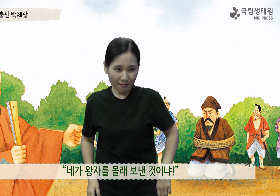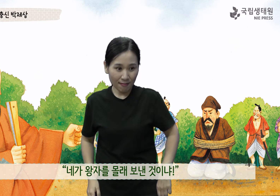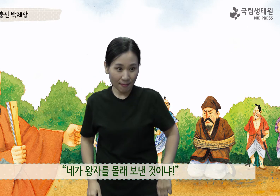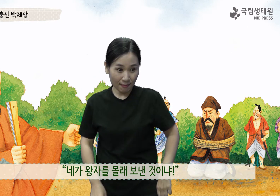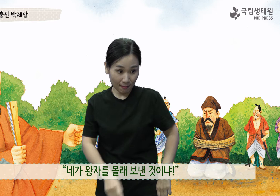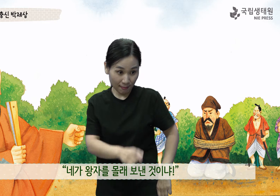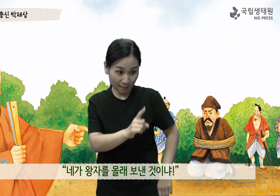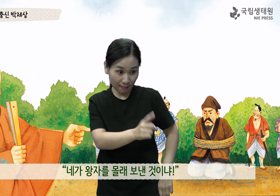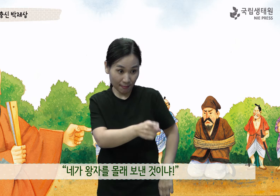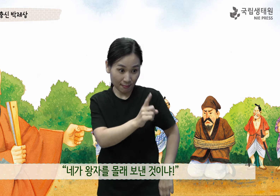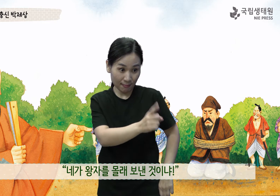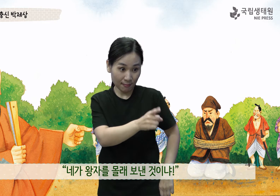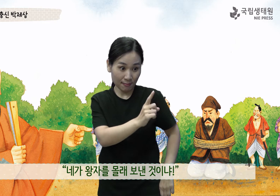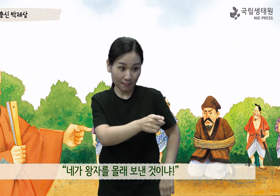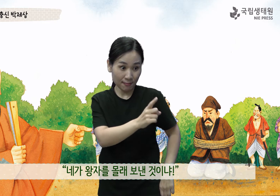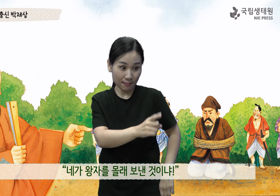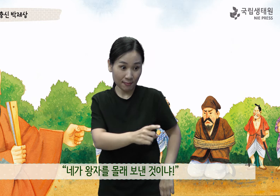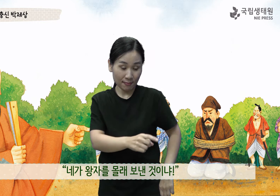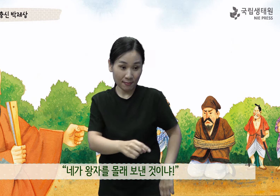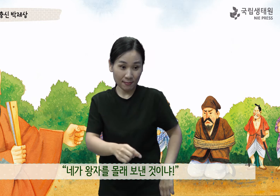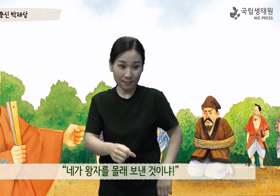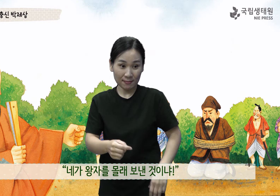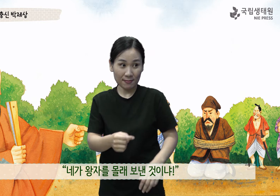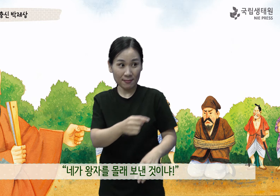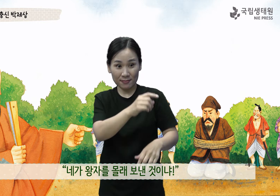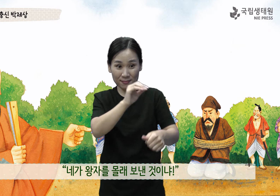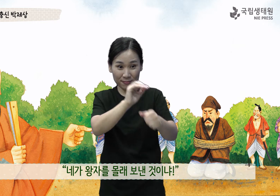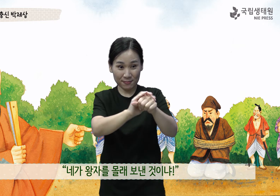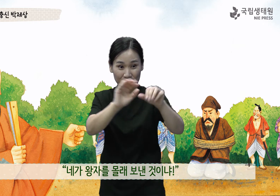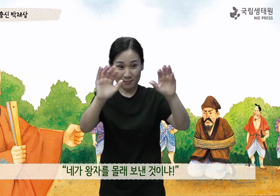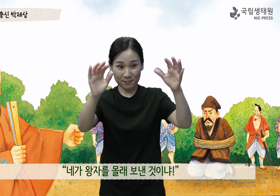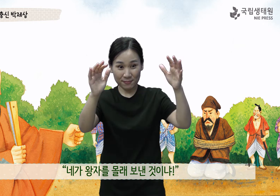내가 왕자를 몰래 보낸 것이냐.